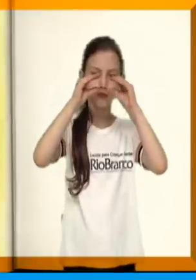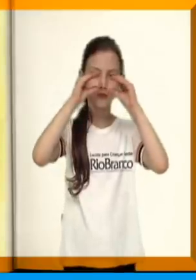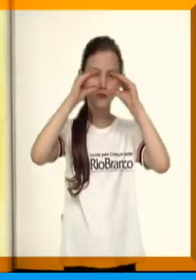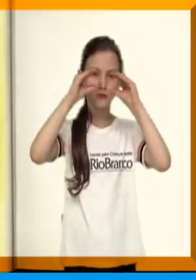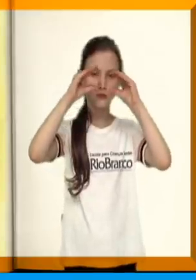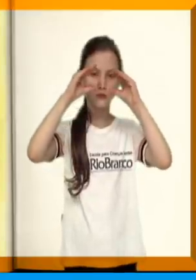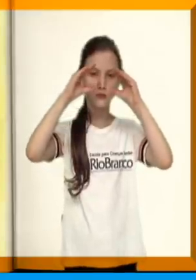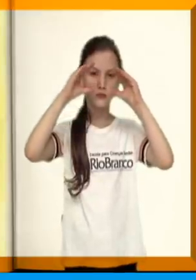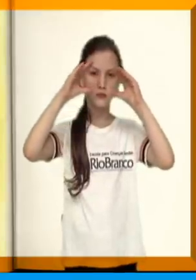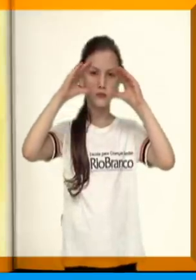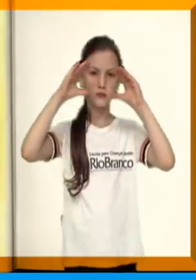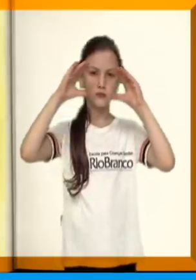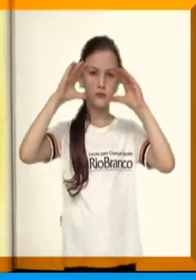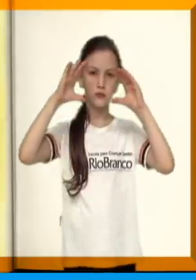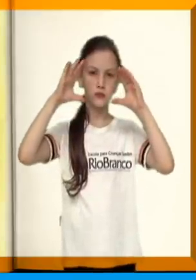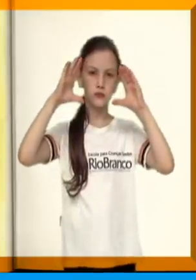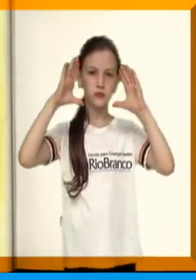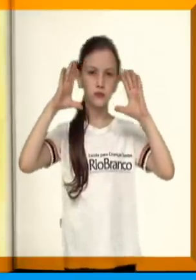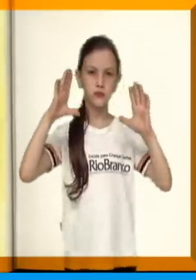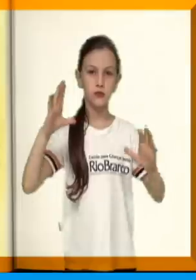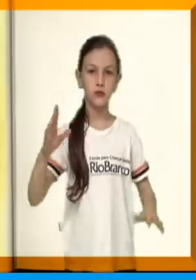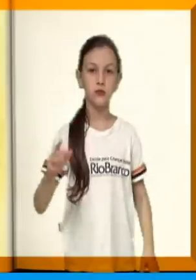Ao amanhecer,